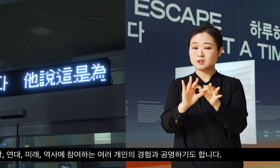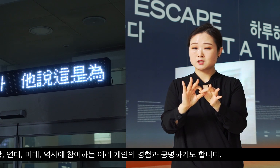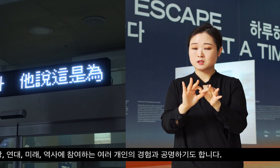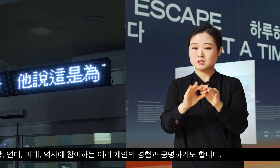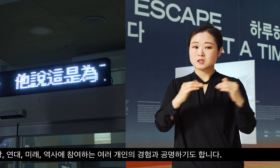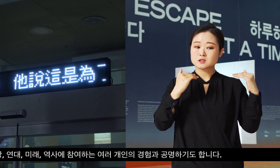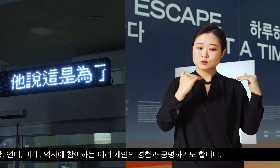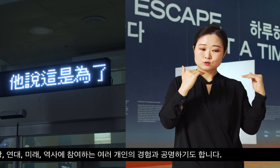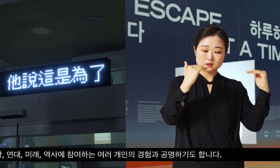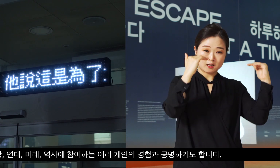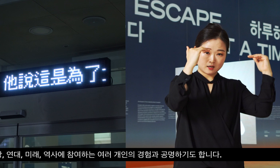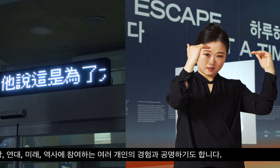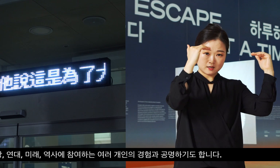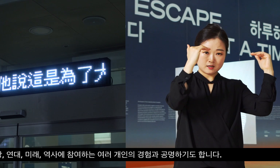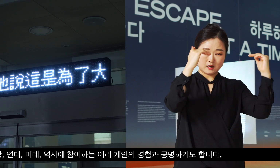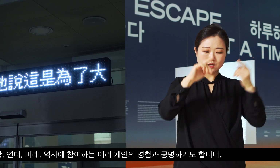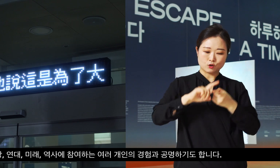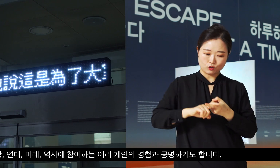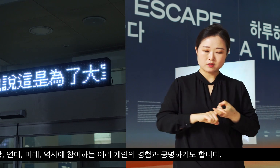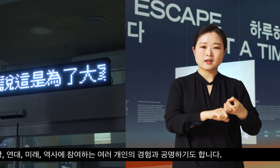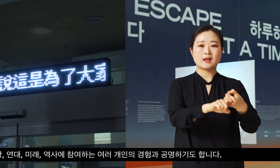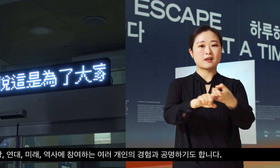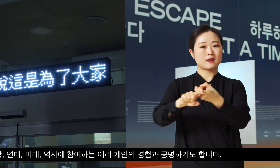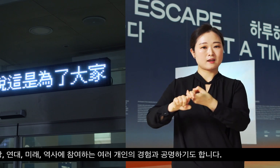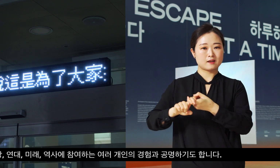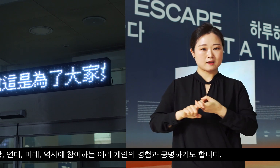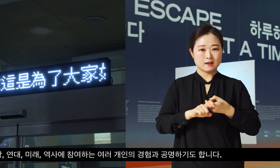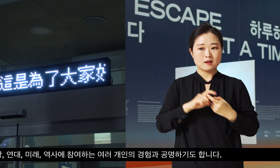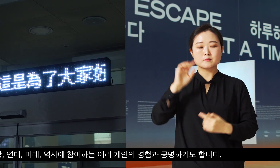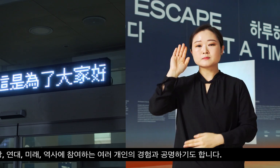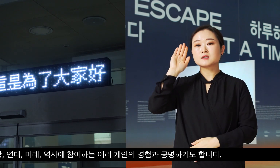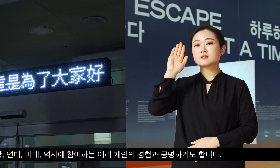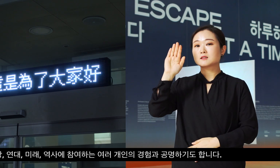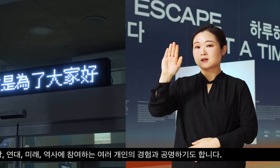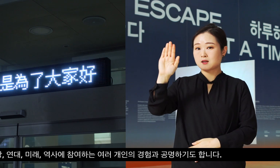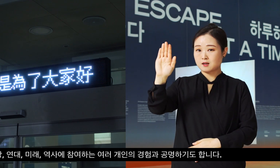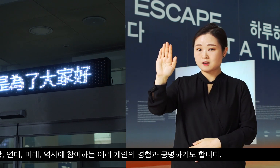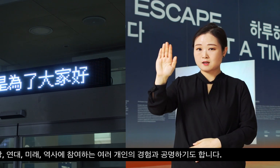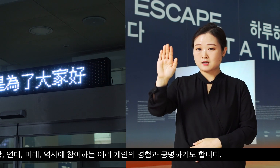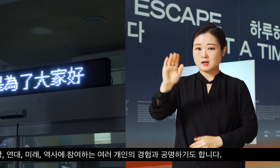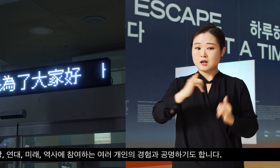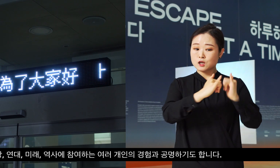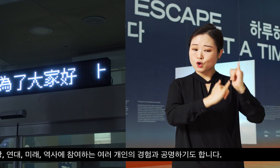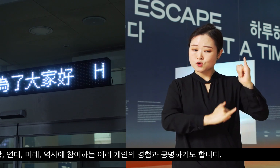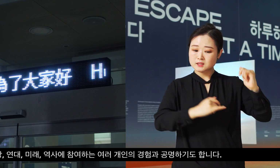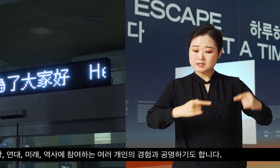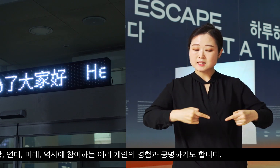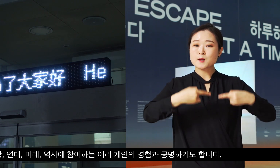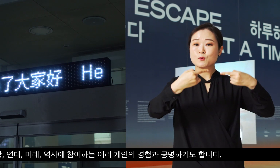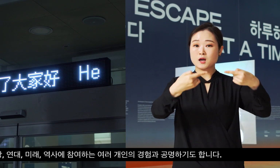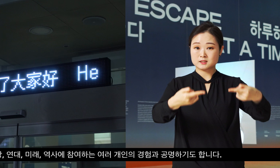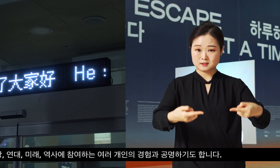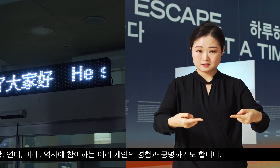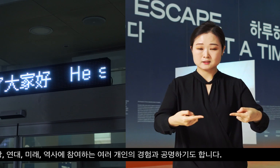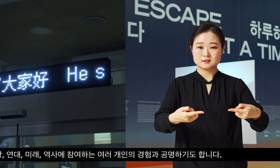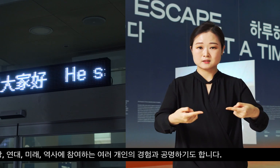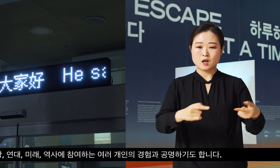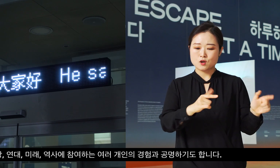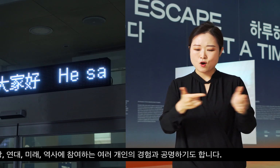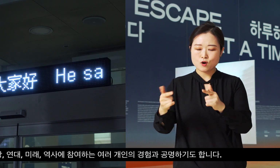성장, 연대, 미래, 역사에 참여하는 여러 개인의